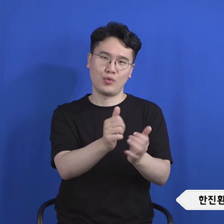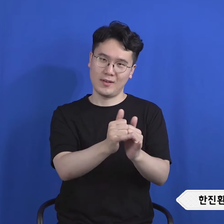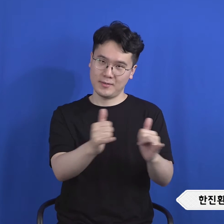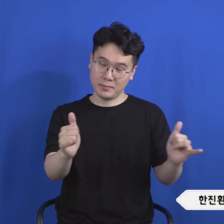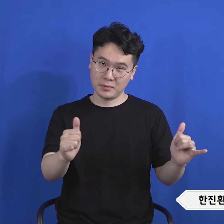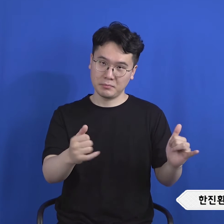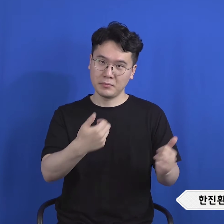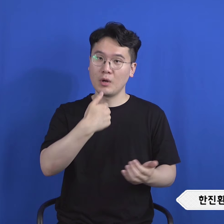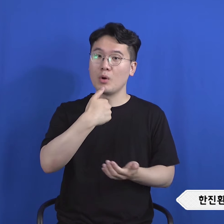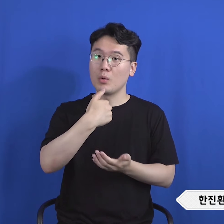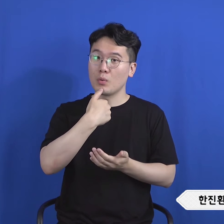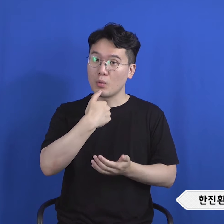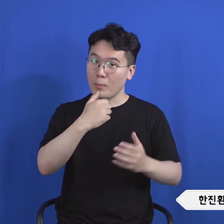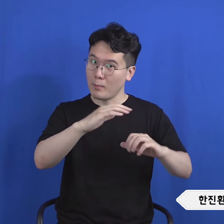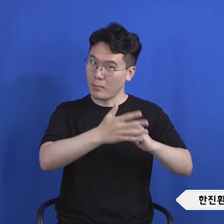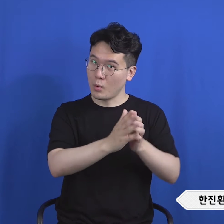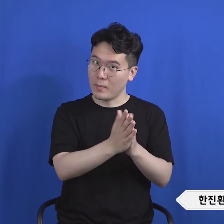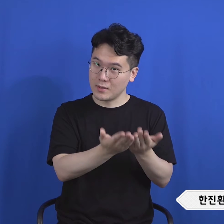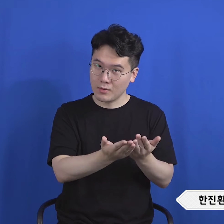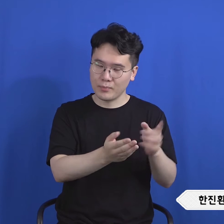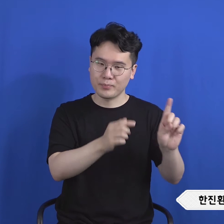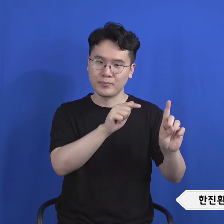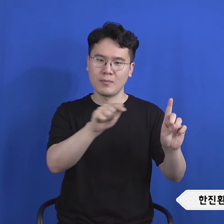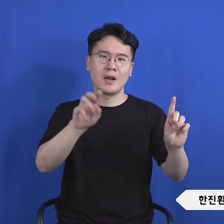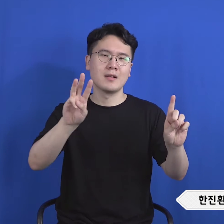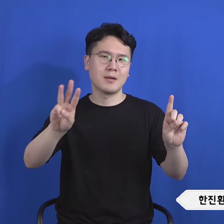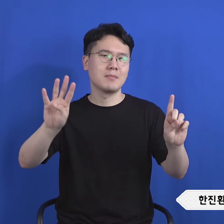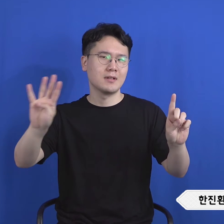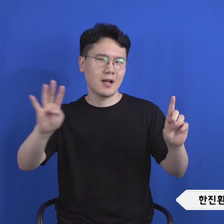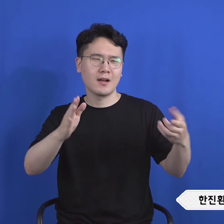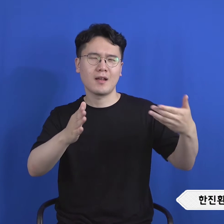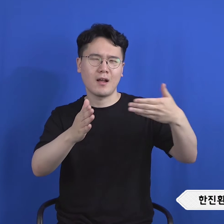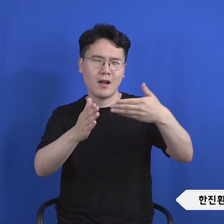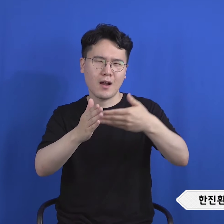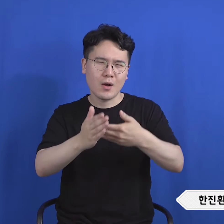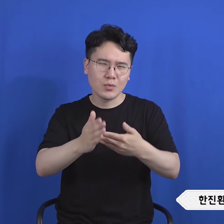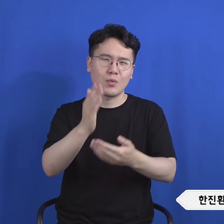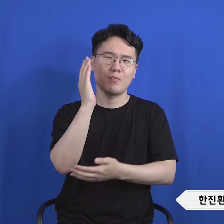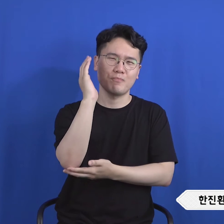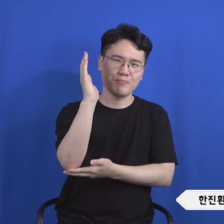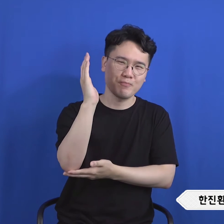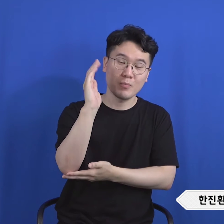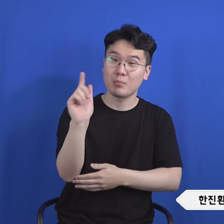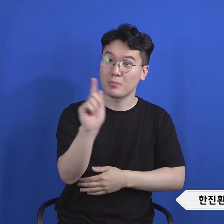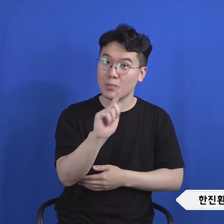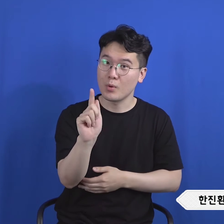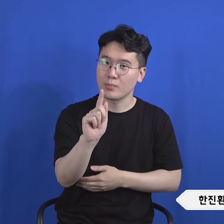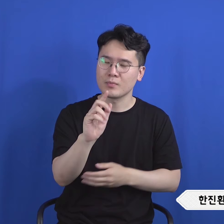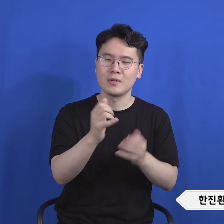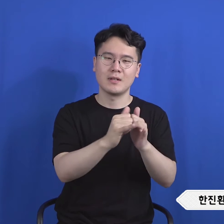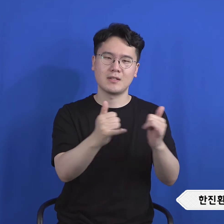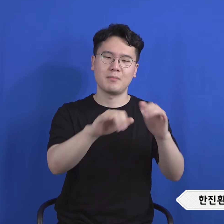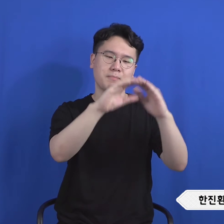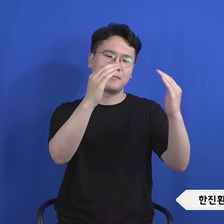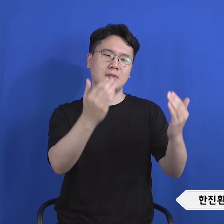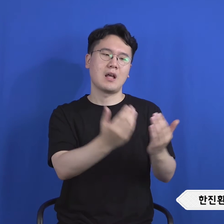2장, 3장에서 줄기차게 계속 말씀한 것이 인간은 다 죄인이라는